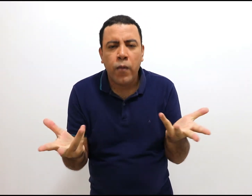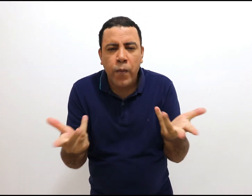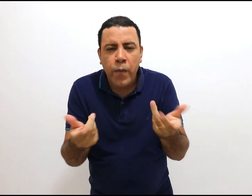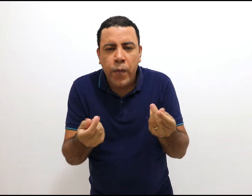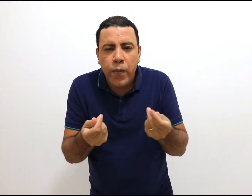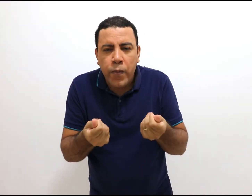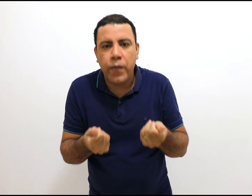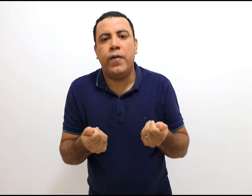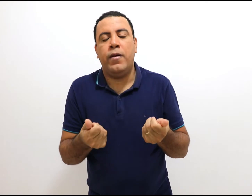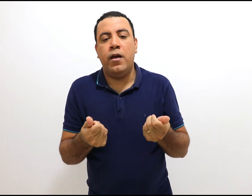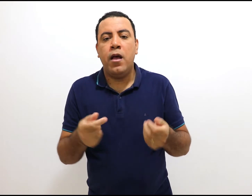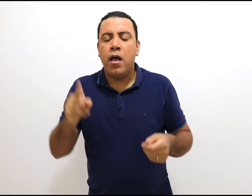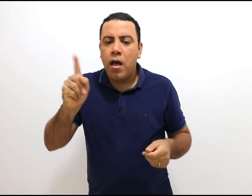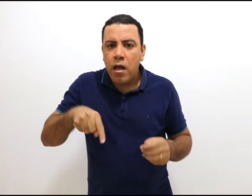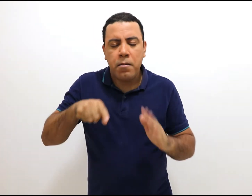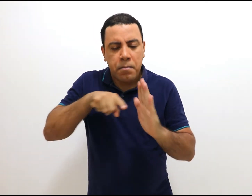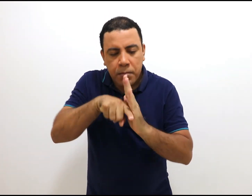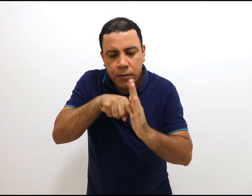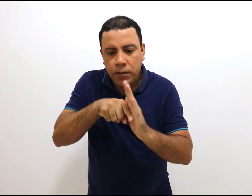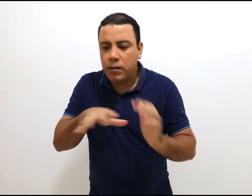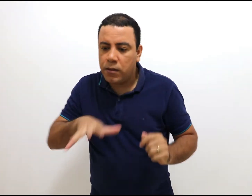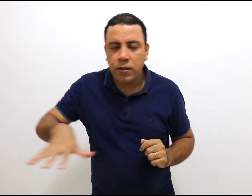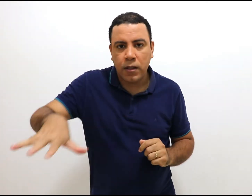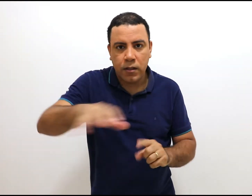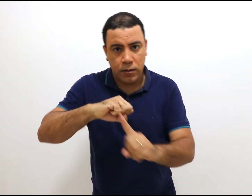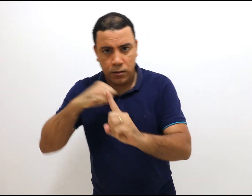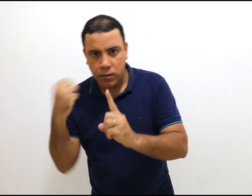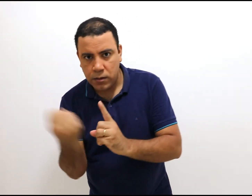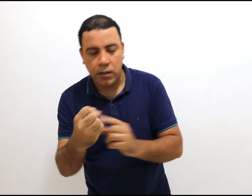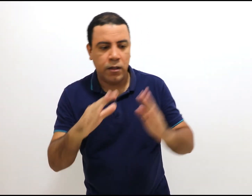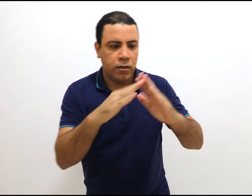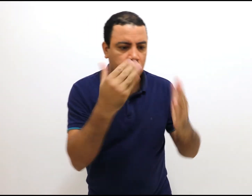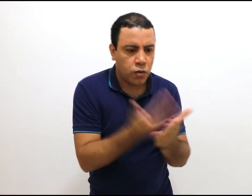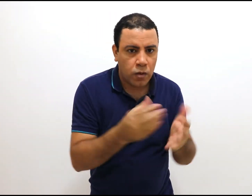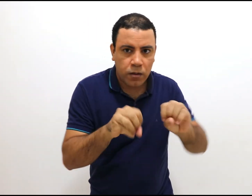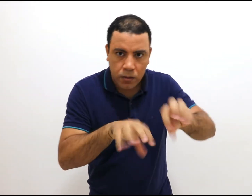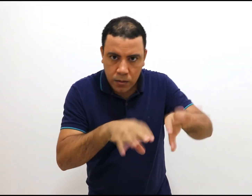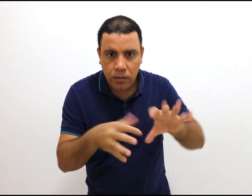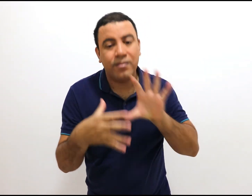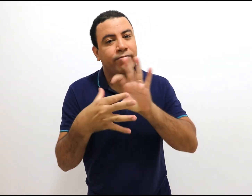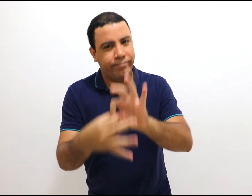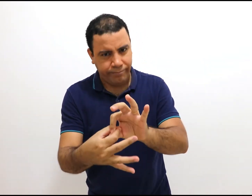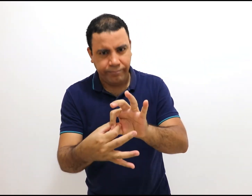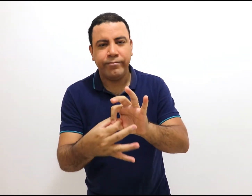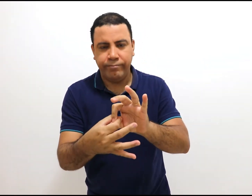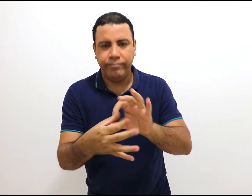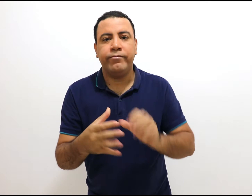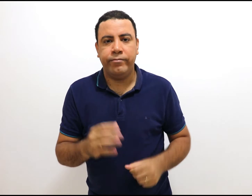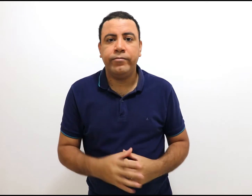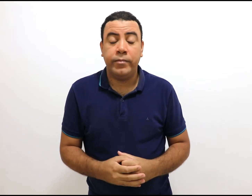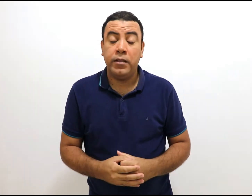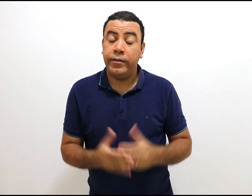que ancora-se na construção das pesquisas nas esferas sociais e educacionais, ou